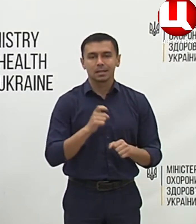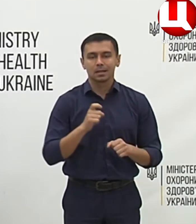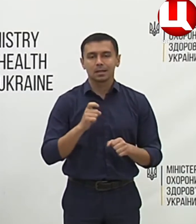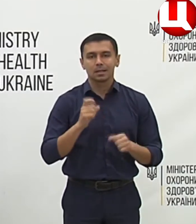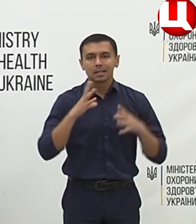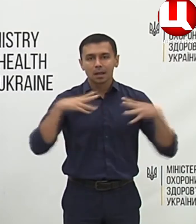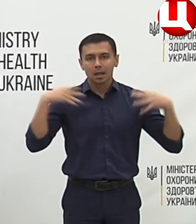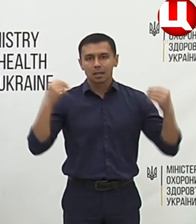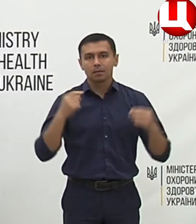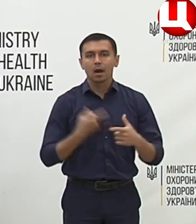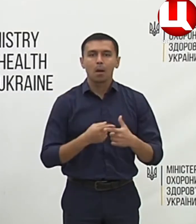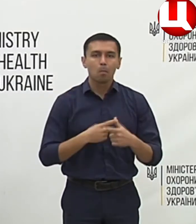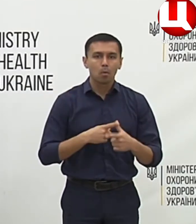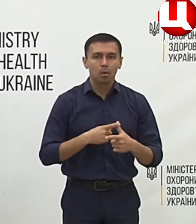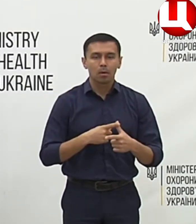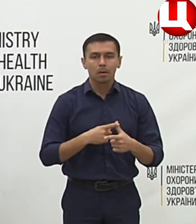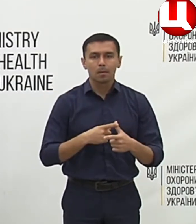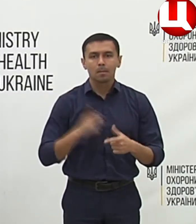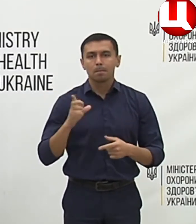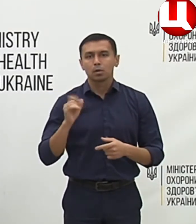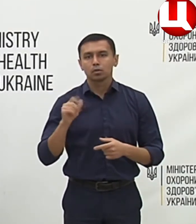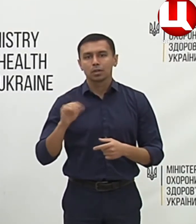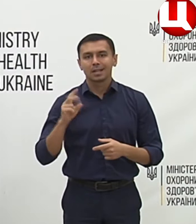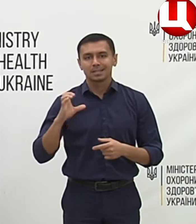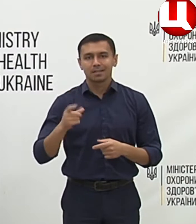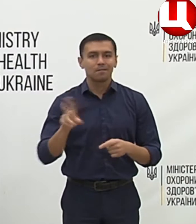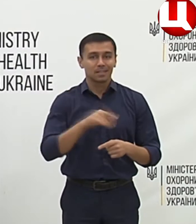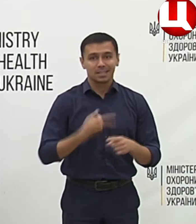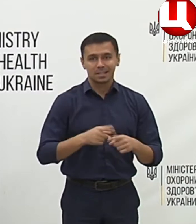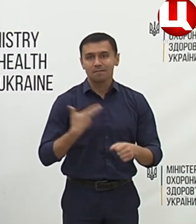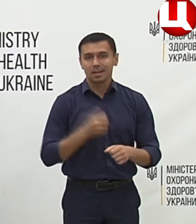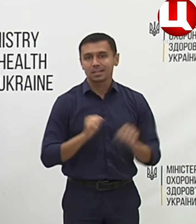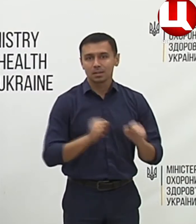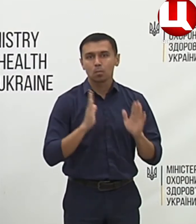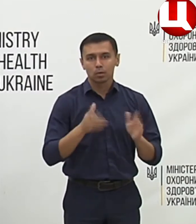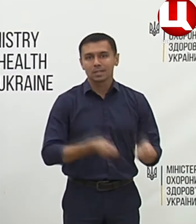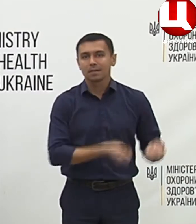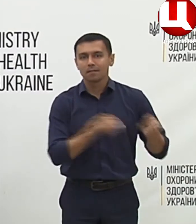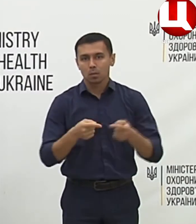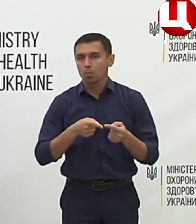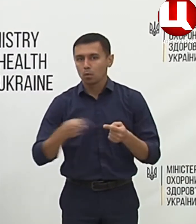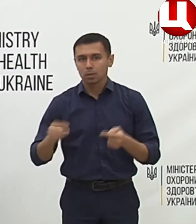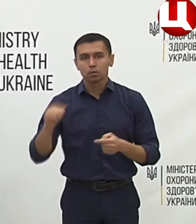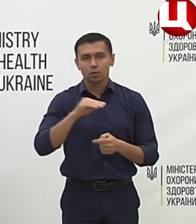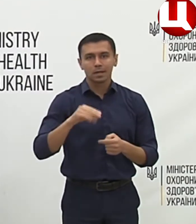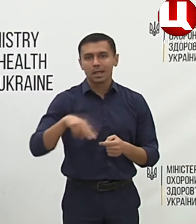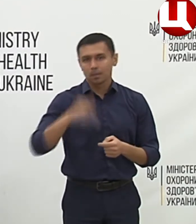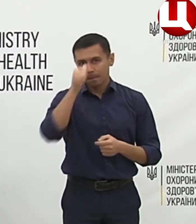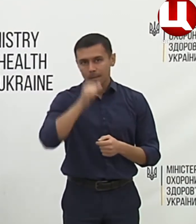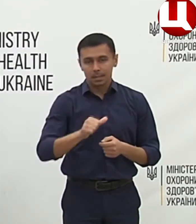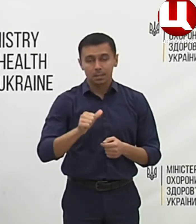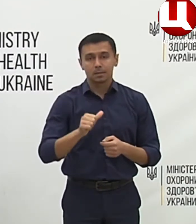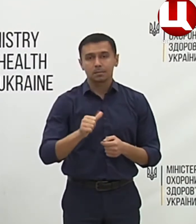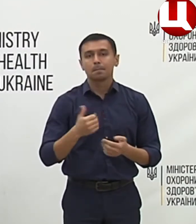Нідерландів, Abbott Biologicals. Всі ці вакцини будуть завезені протягом жовтня-листопада.